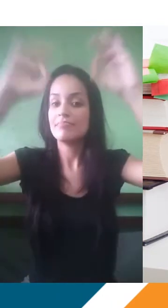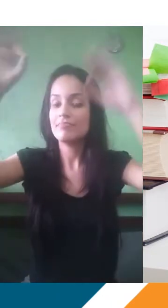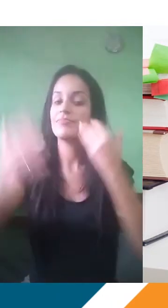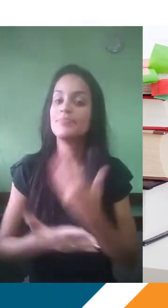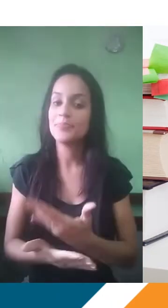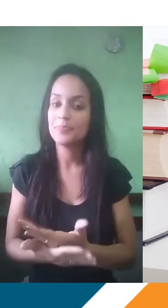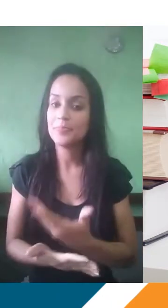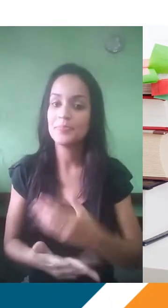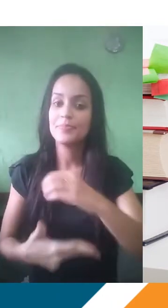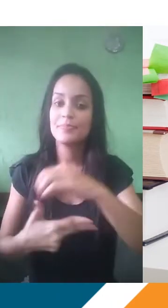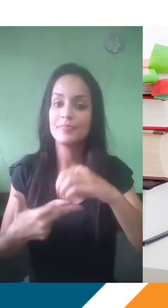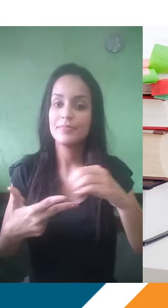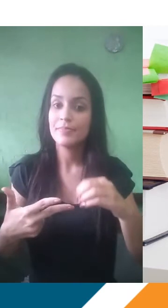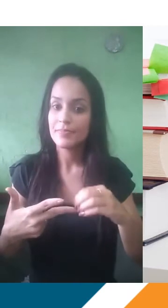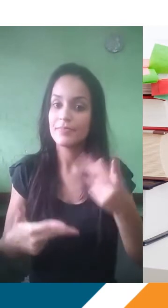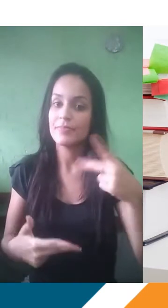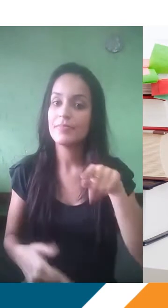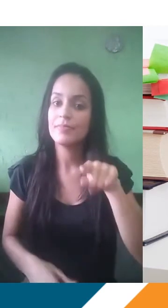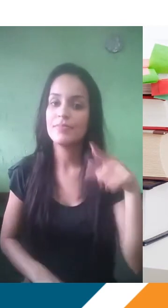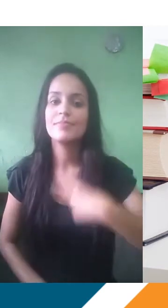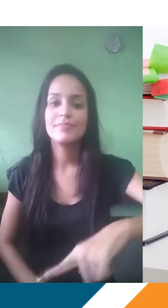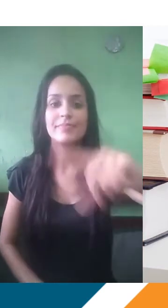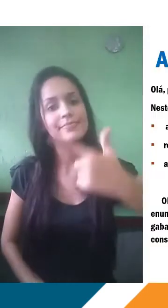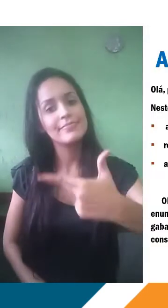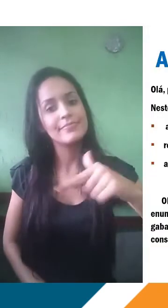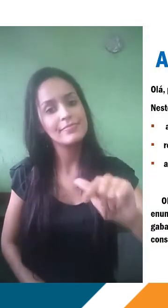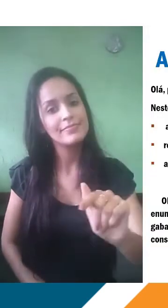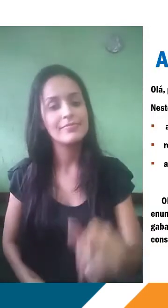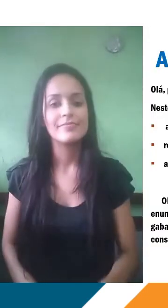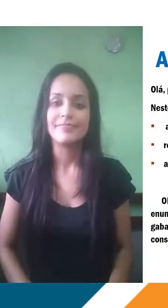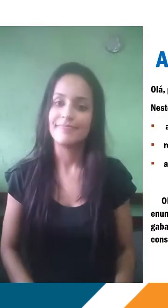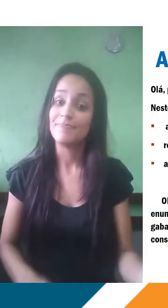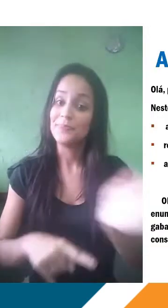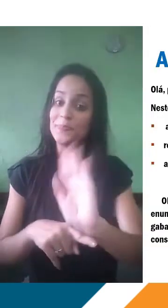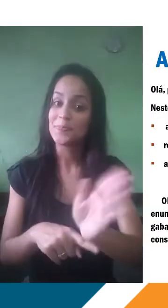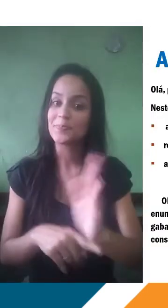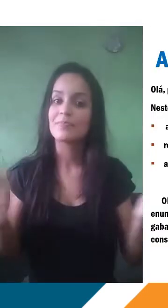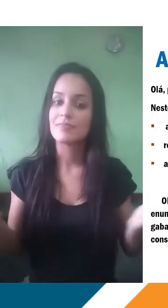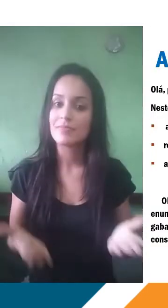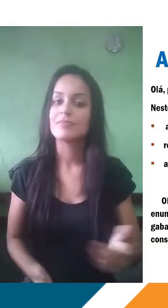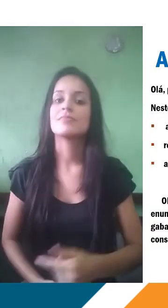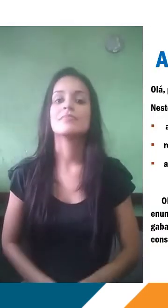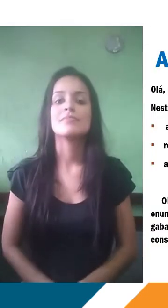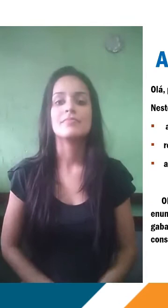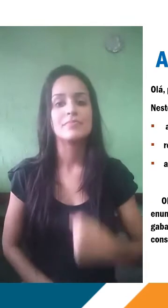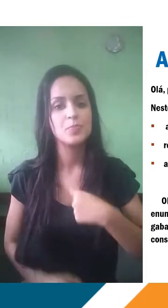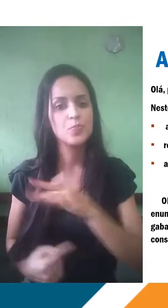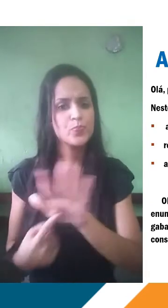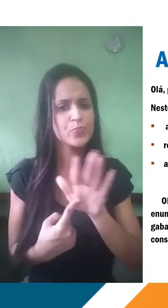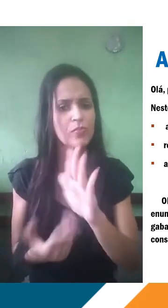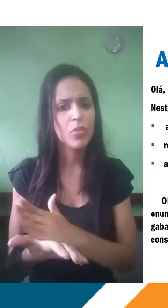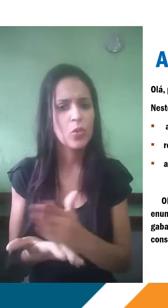questões do Enem para vocês, essa semana 27. Neste vídeo iremos apresentar algumas